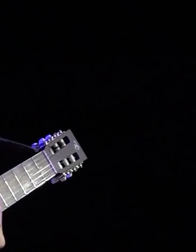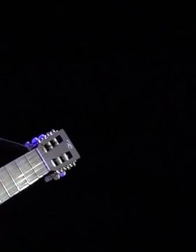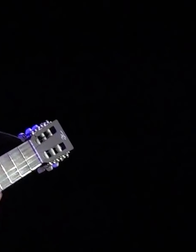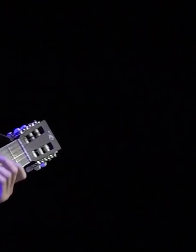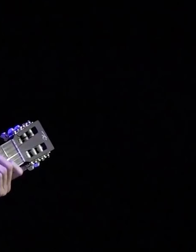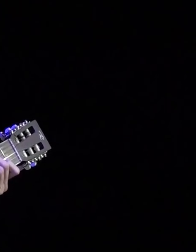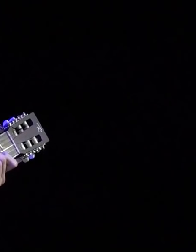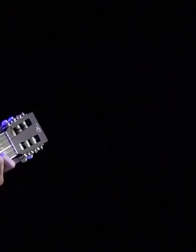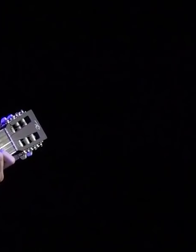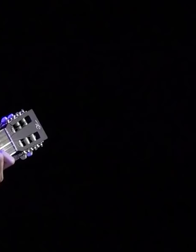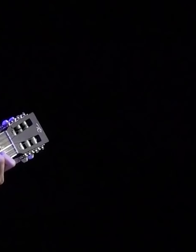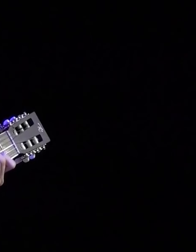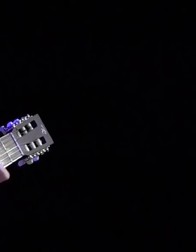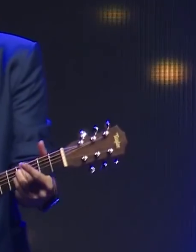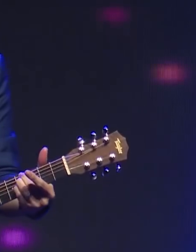la la la la.